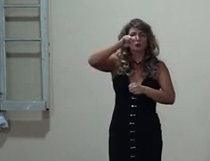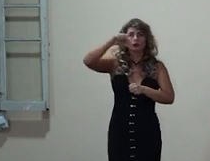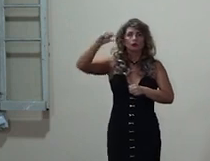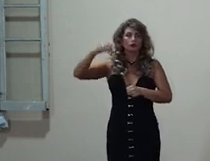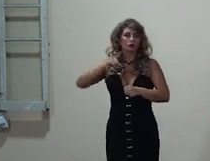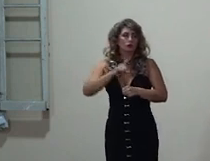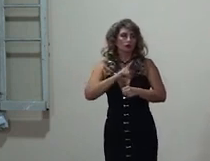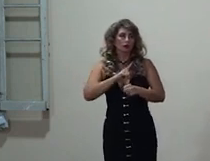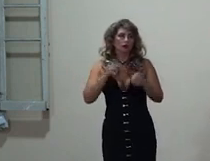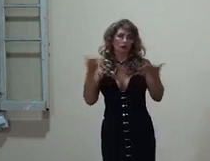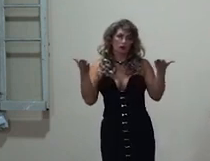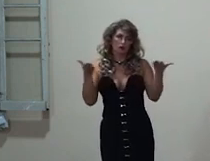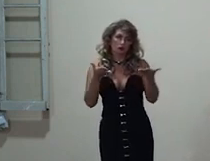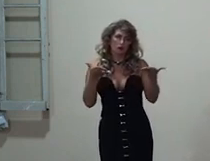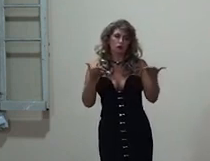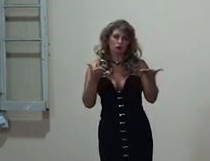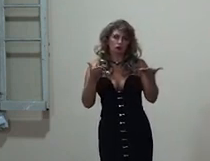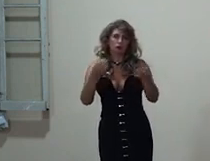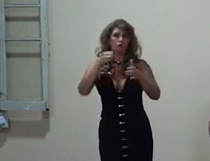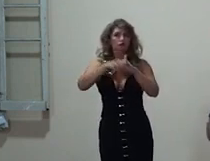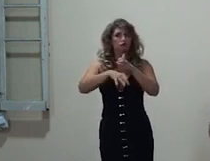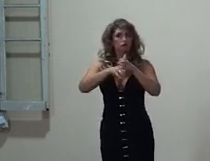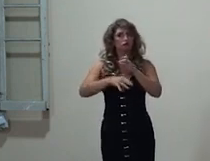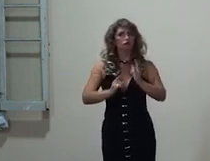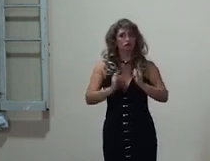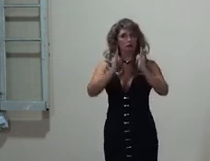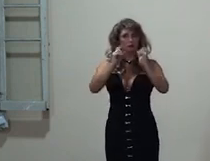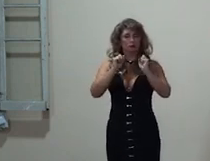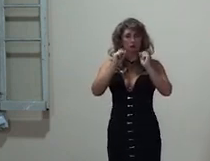hoje pela questão da sustentabilidade.